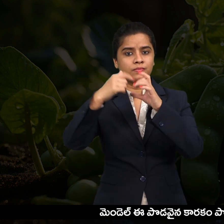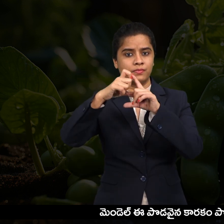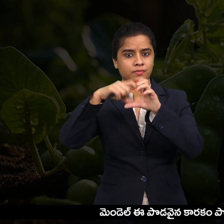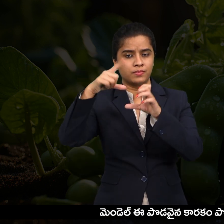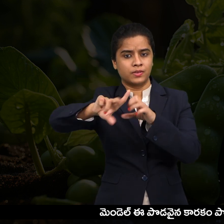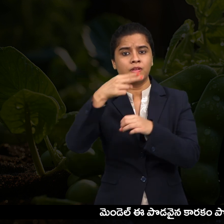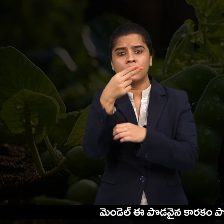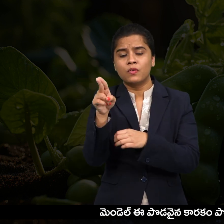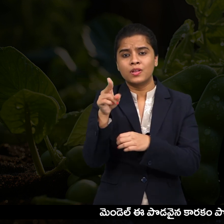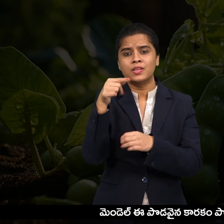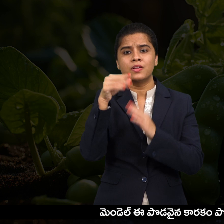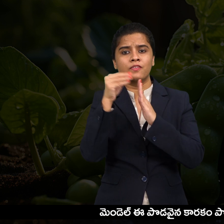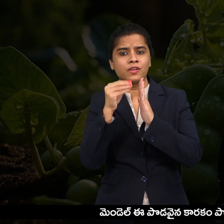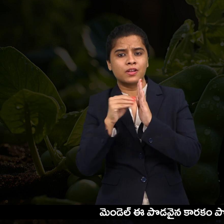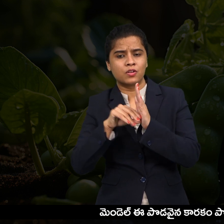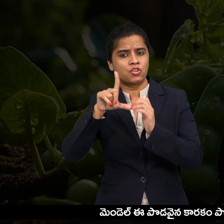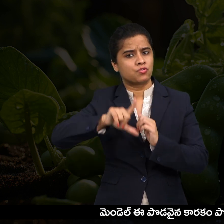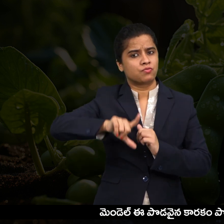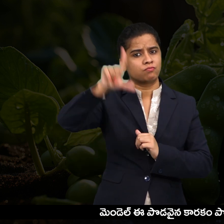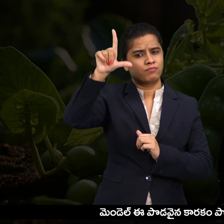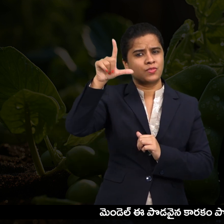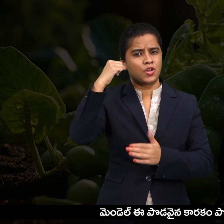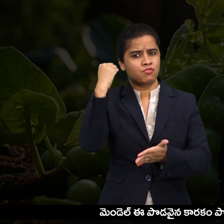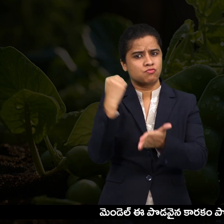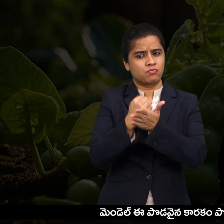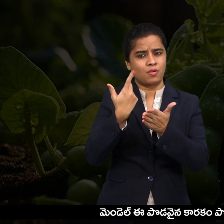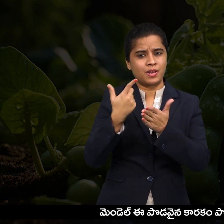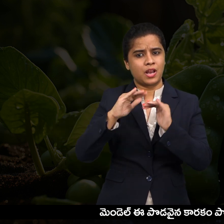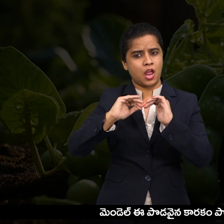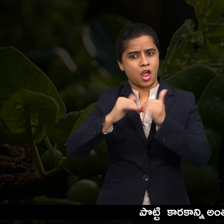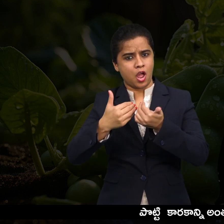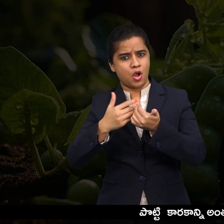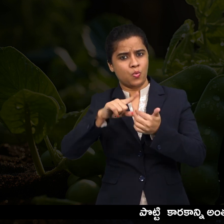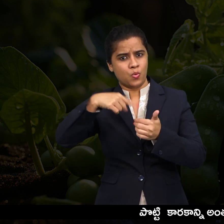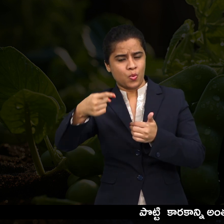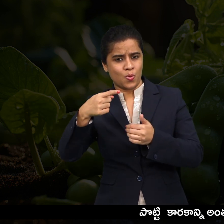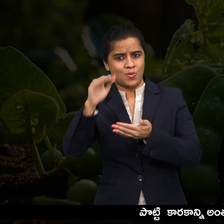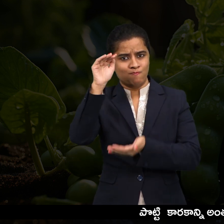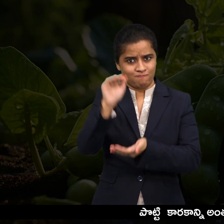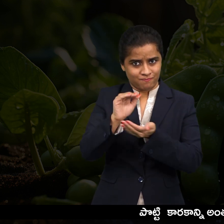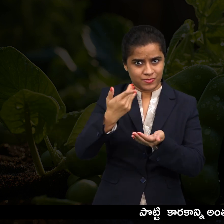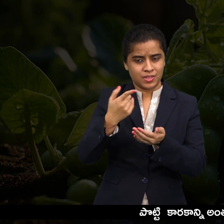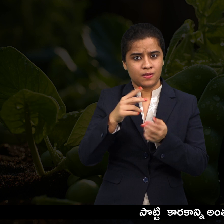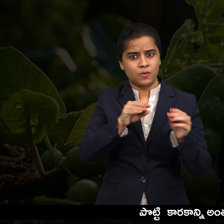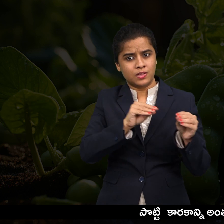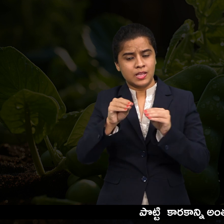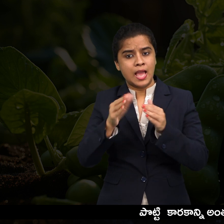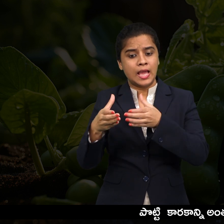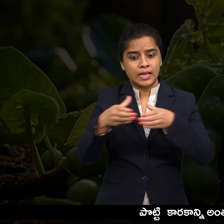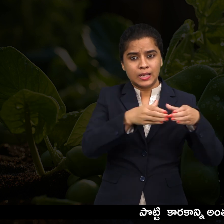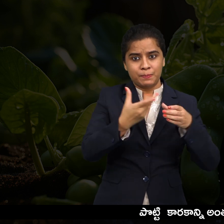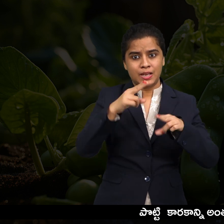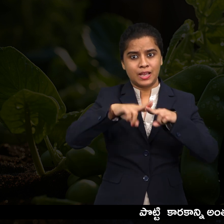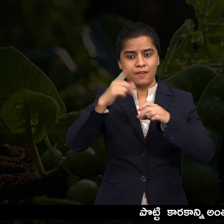మెండెల్ ఈ పొడవైన కారకం పొట్టి లక్షణంపై ఆధిపత్యం చూపిస్తున్నందున పొట్టి కారకాన్ని అంతర్గత